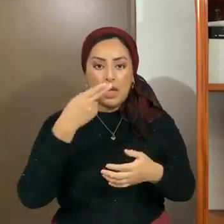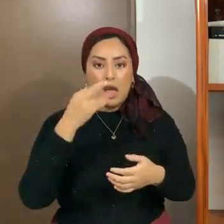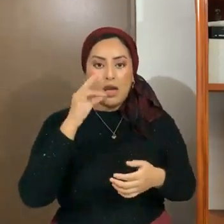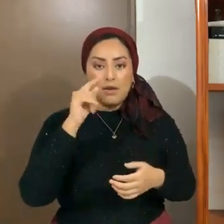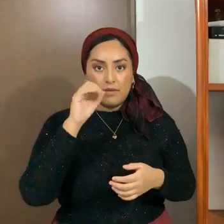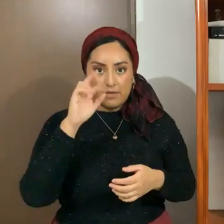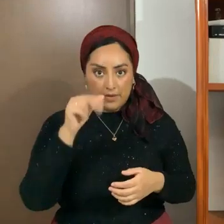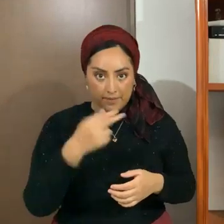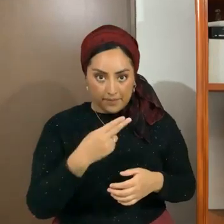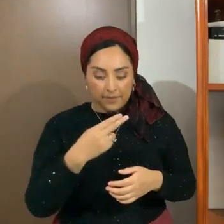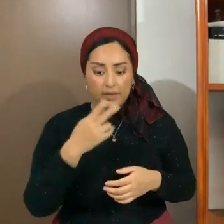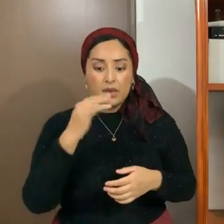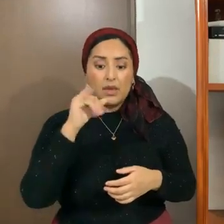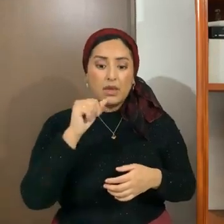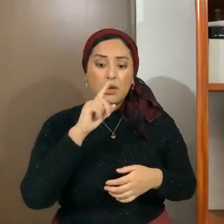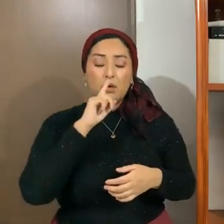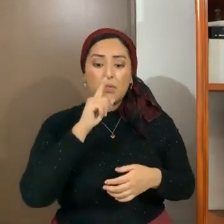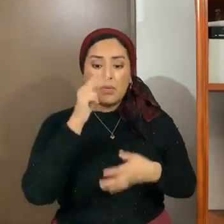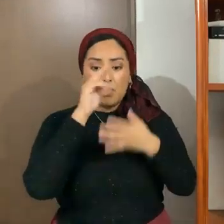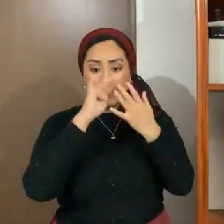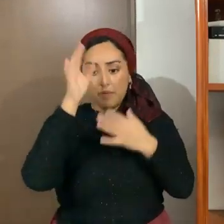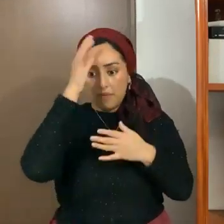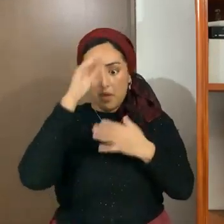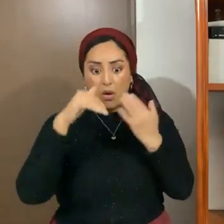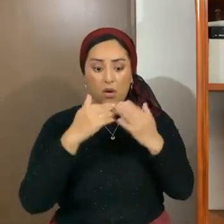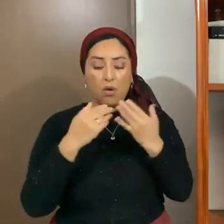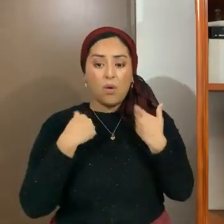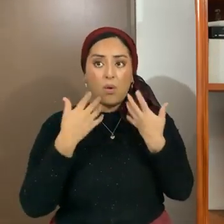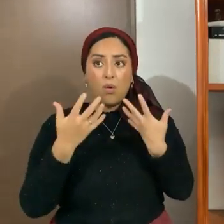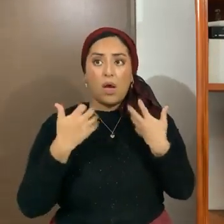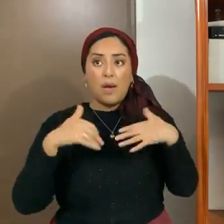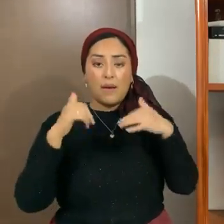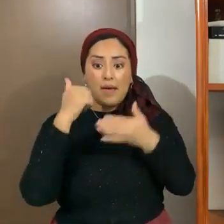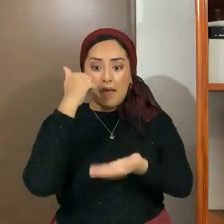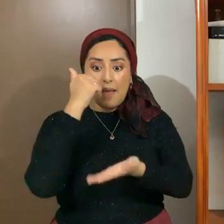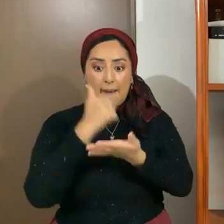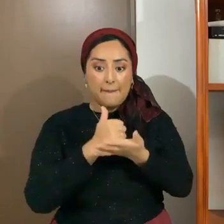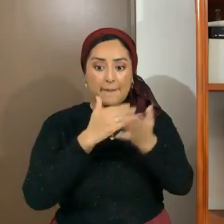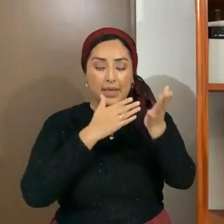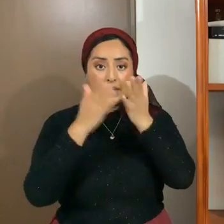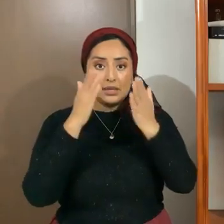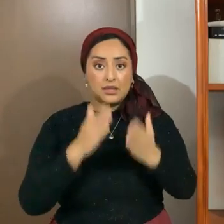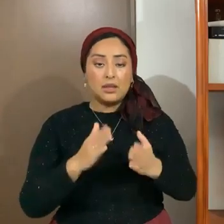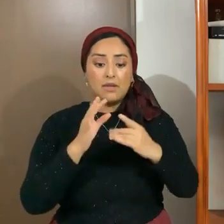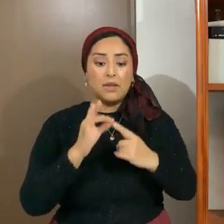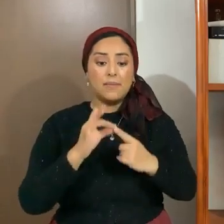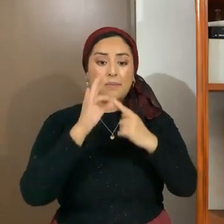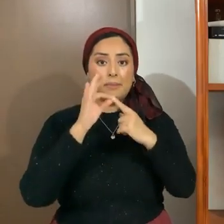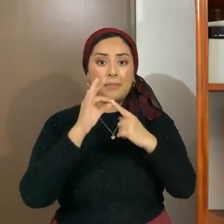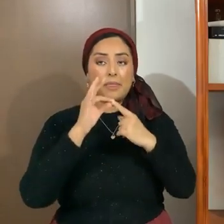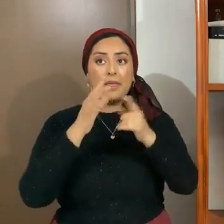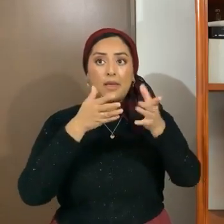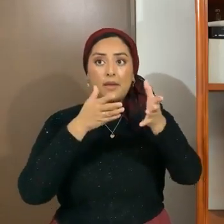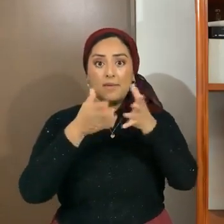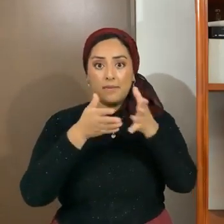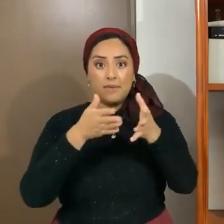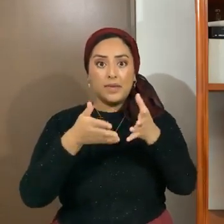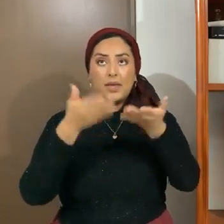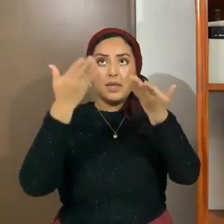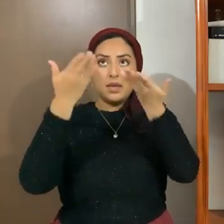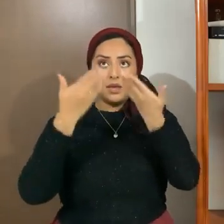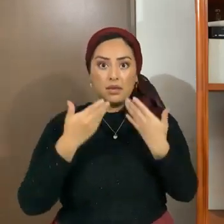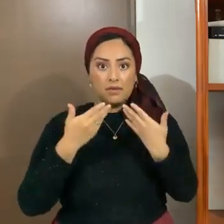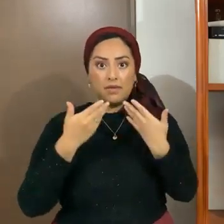Haftarah Shemot. Ciertamente, Padre amado, todos queremos ser instrumentos, siervos llamados y escogidos en el ministerio que tú